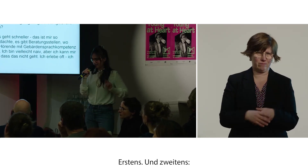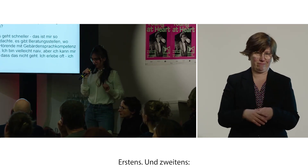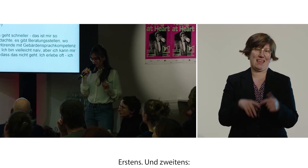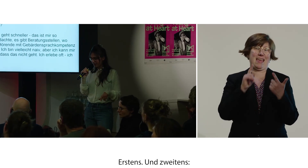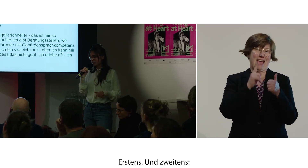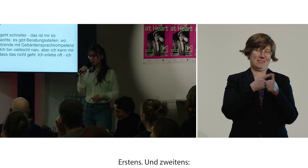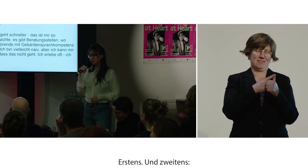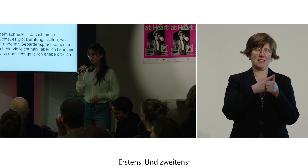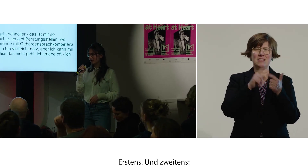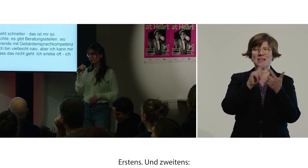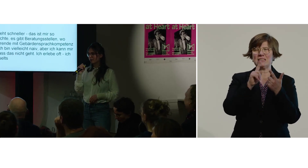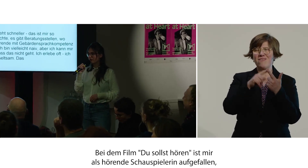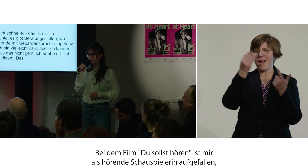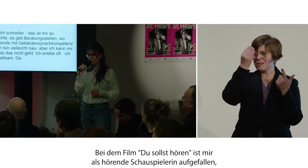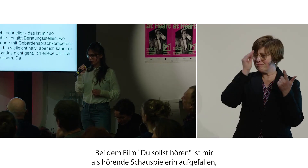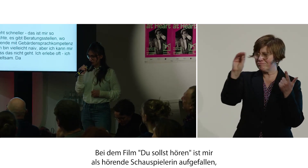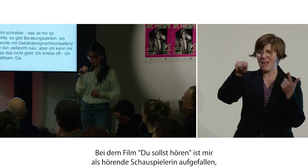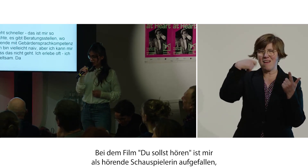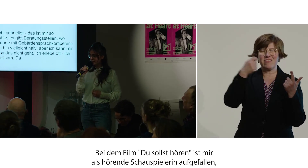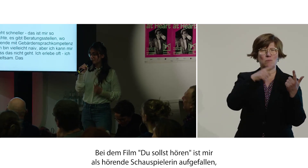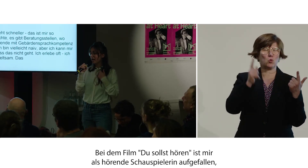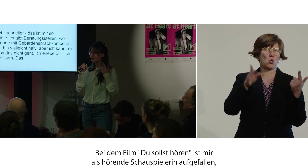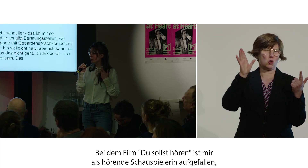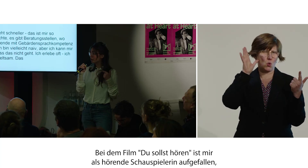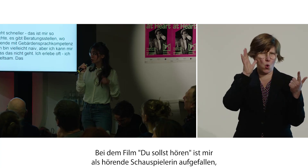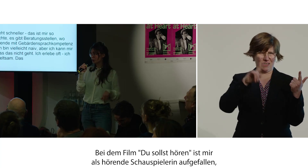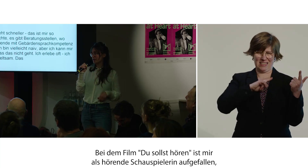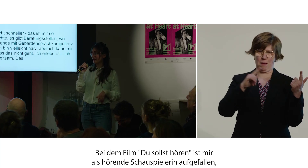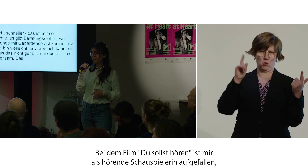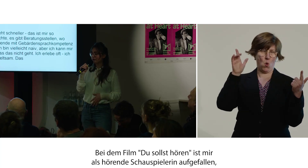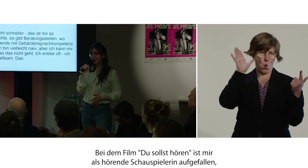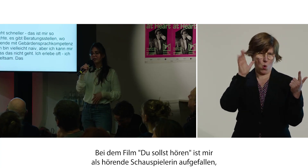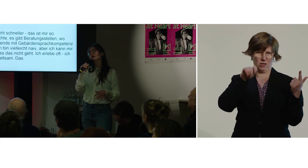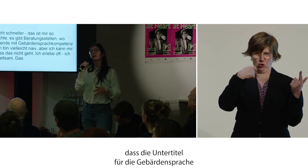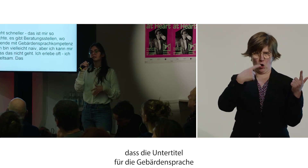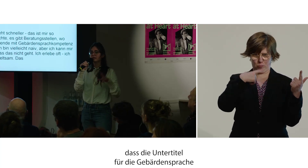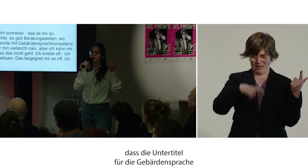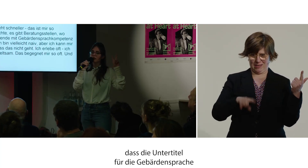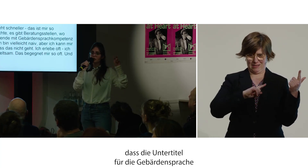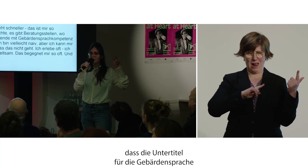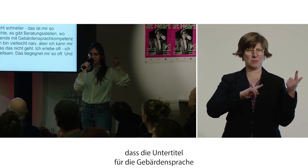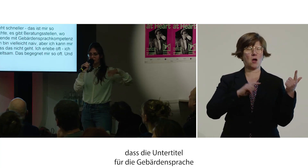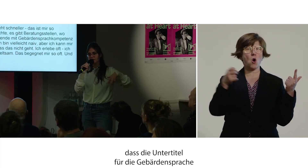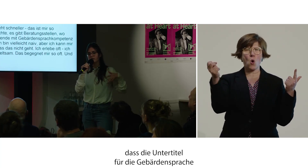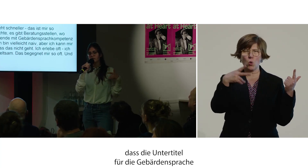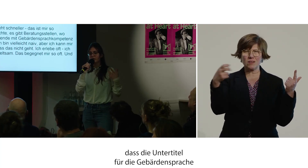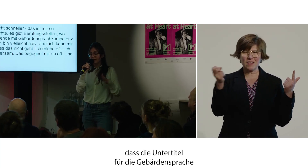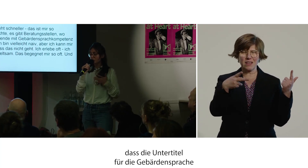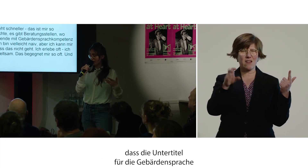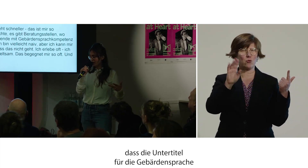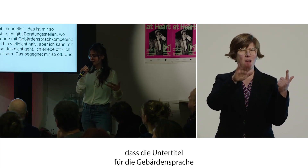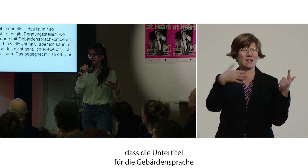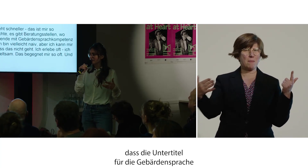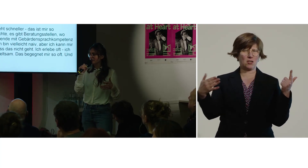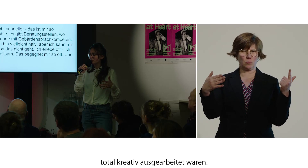Erstens. Und zweitens wollte ich anmerken, bei dem Film Du sollst hören, ist mir als hörende Schauspielerin aufgefallen, dass die Untertitel für die